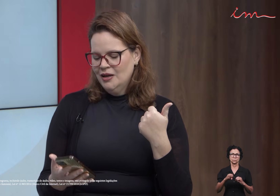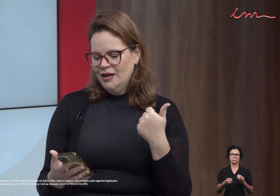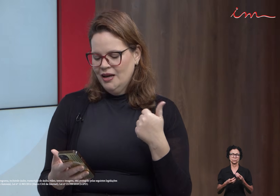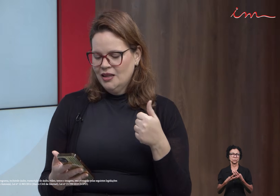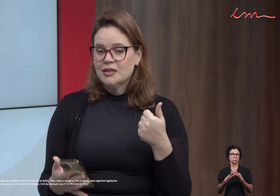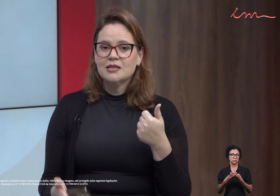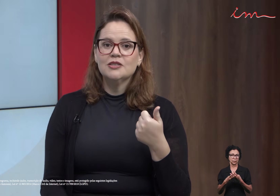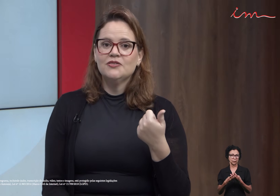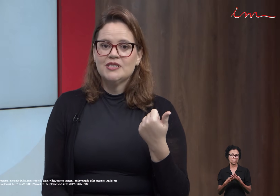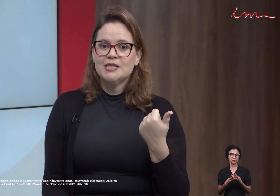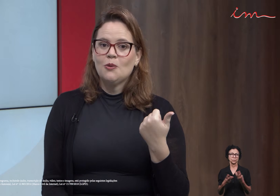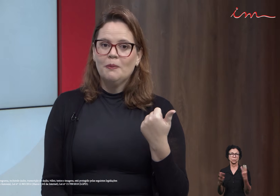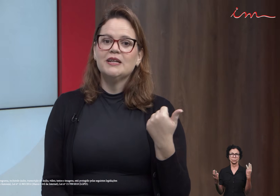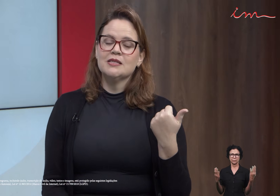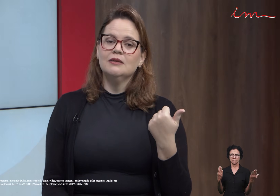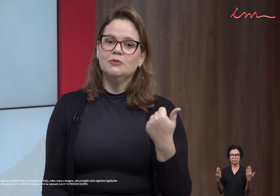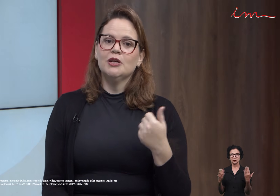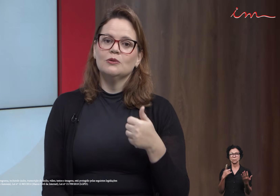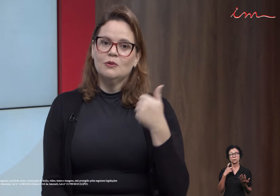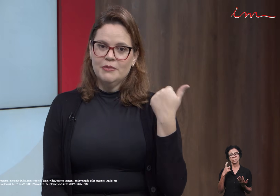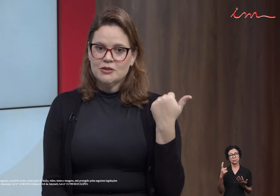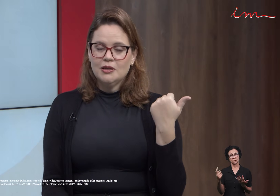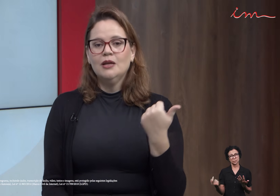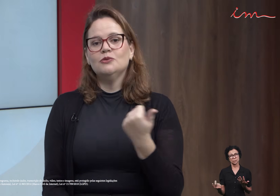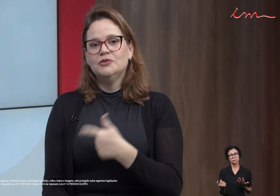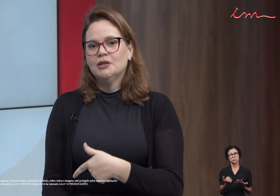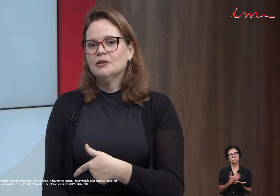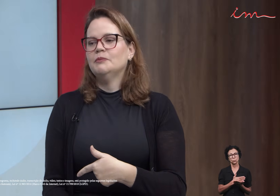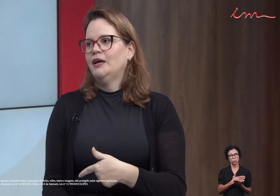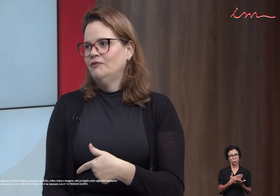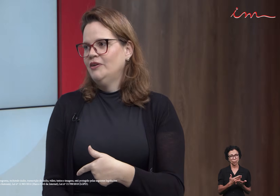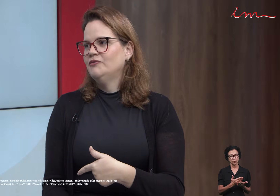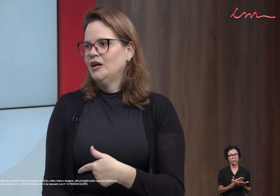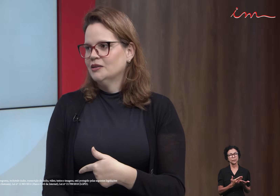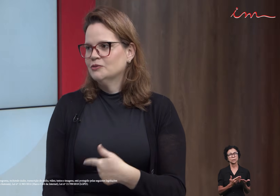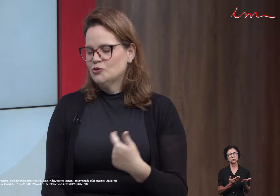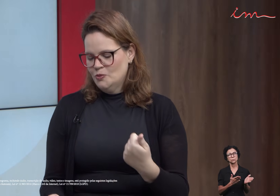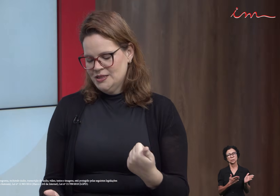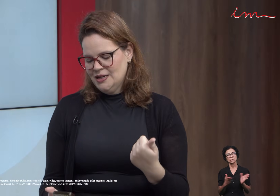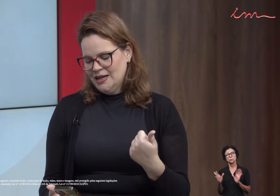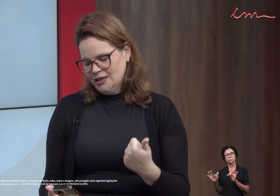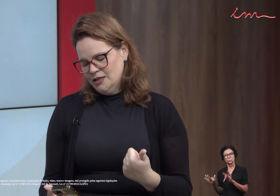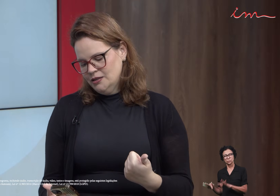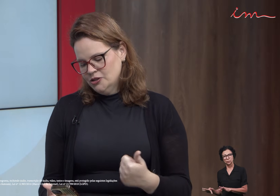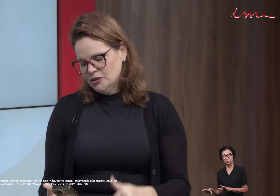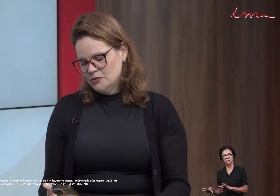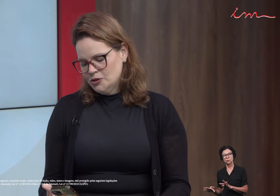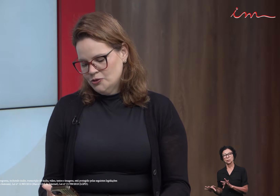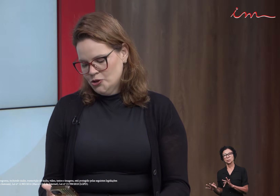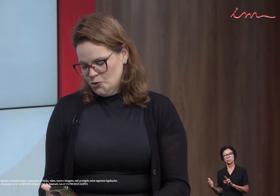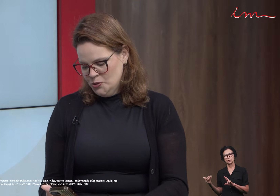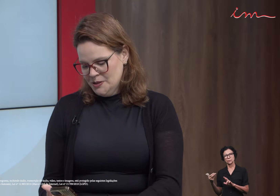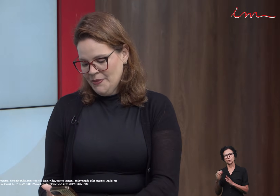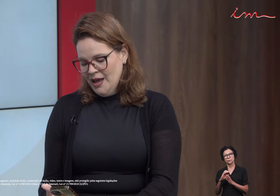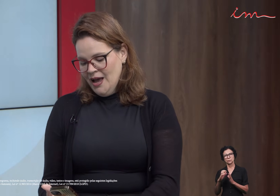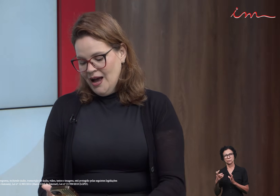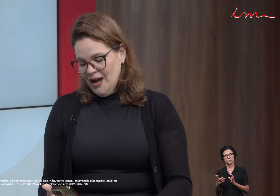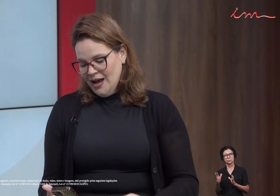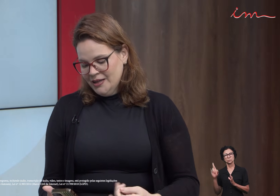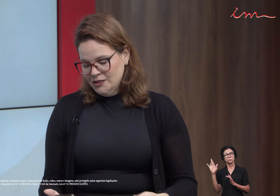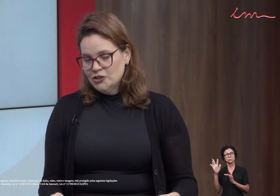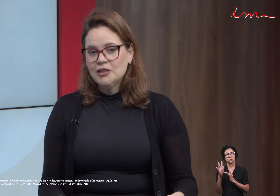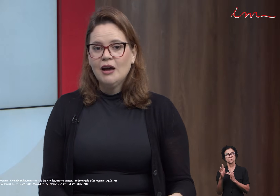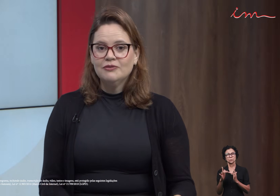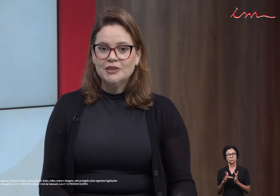então Sim, é interessante fazer essa comparação, porque no começo tem, no final também vem falando isso. sobre essa característica do Senhor Jesus,